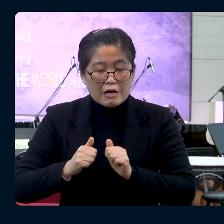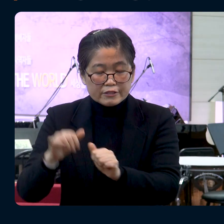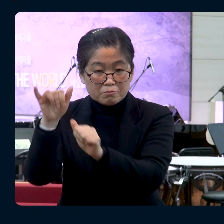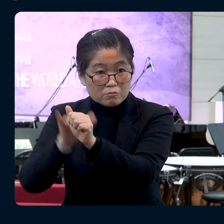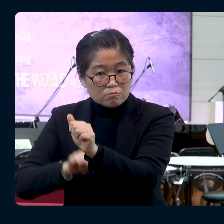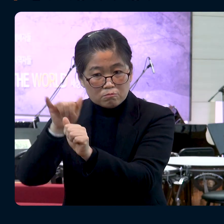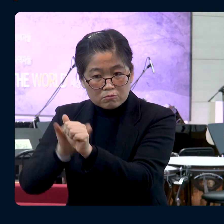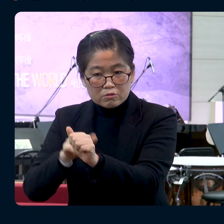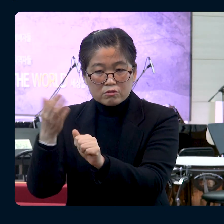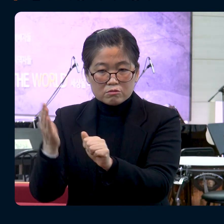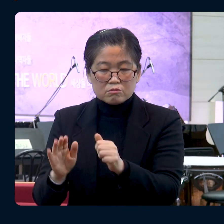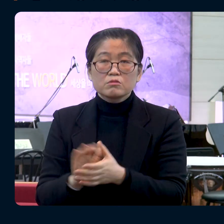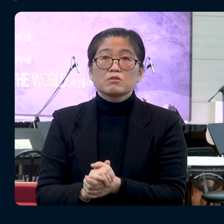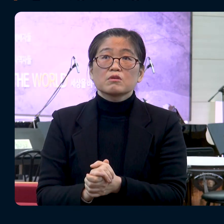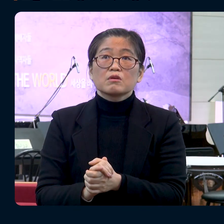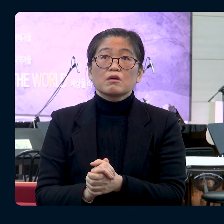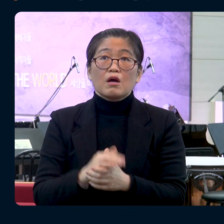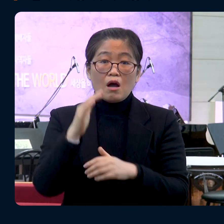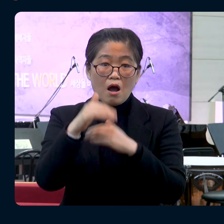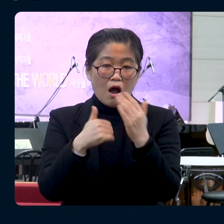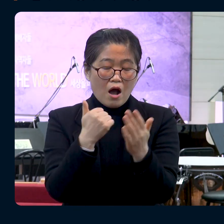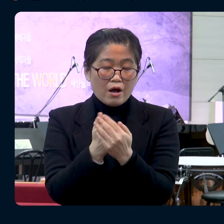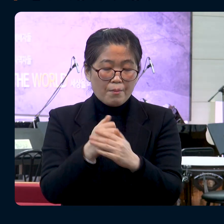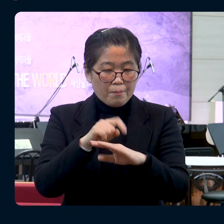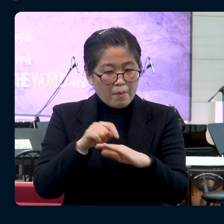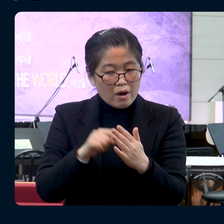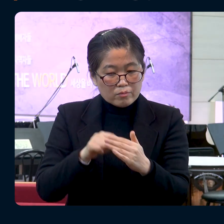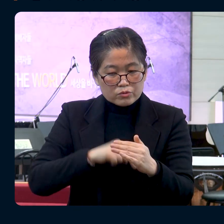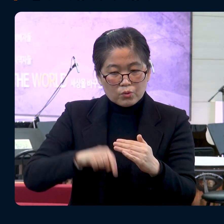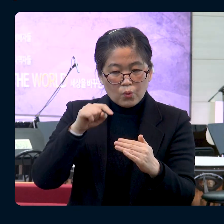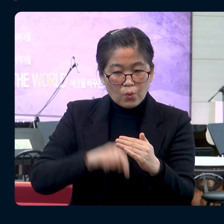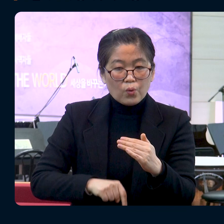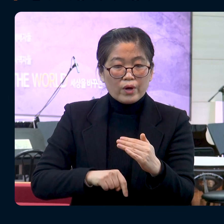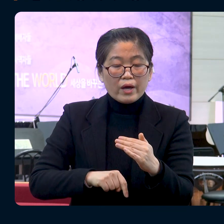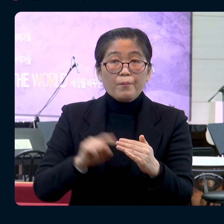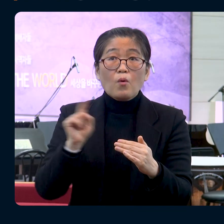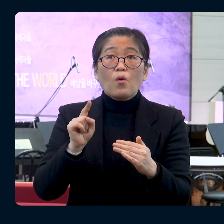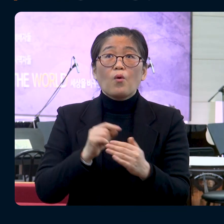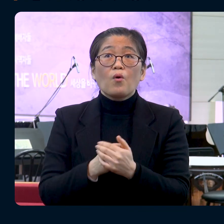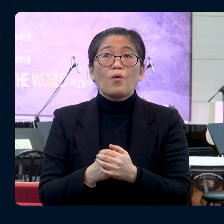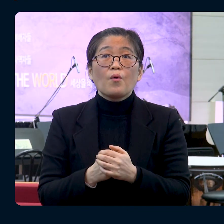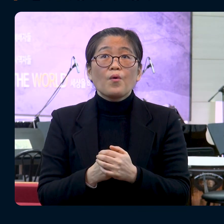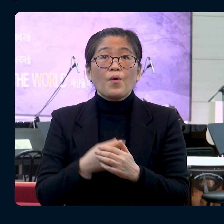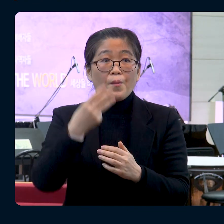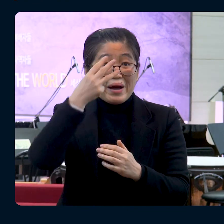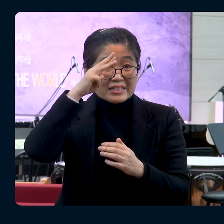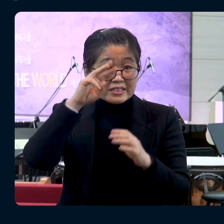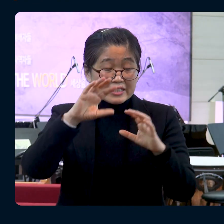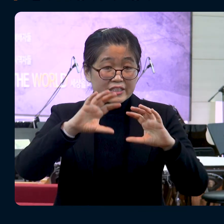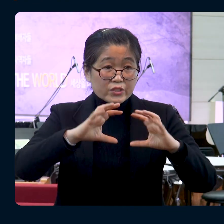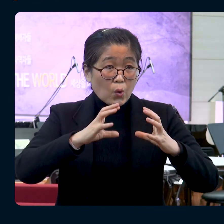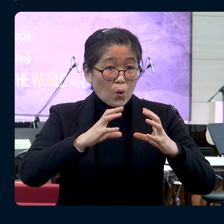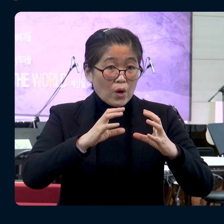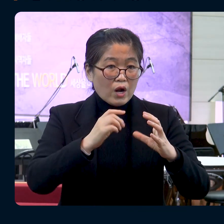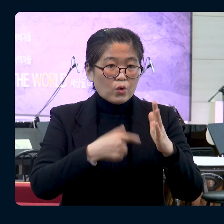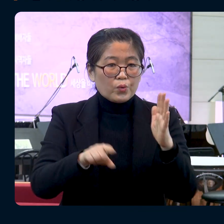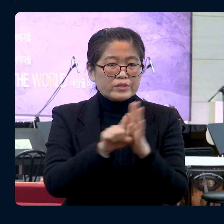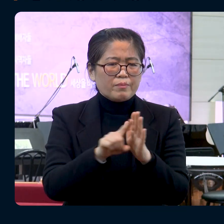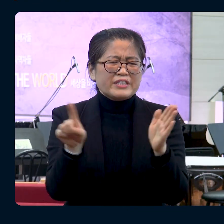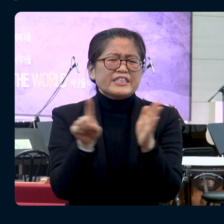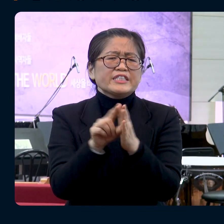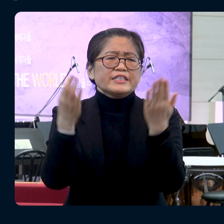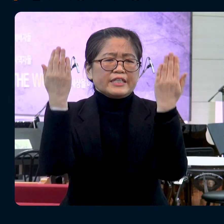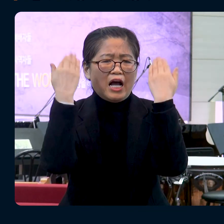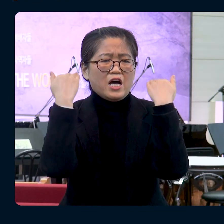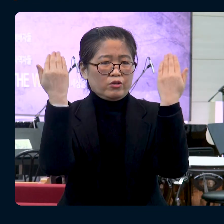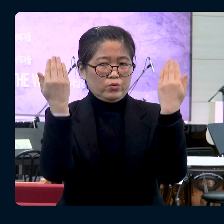그러는 중에 하나님께서 저희들 마음속에 멕시코를 위해서라면 다른 어떤 것보다 신학교가